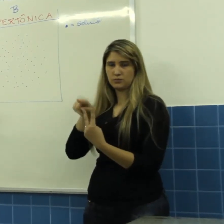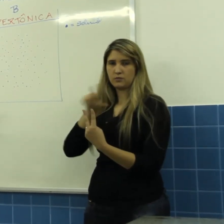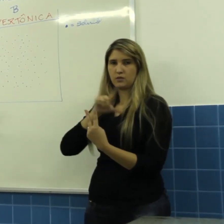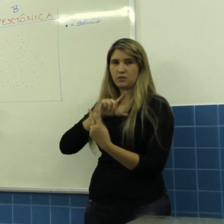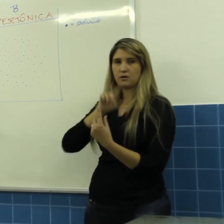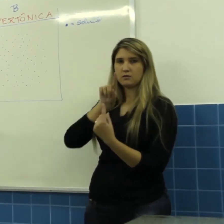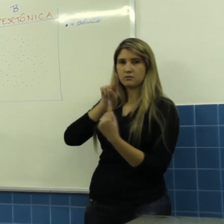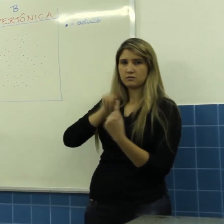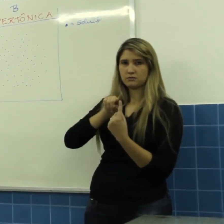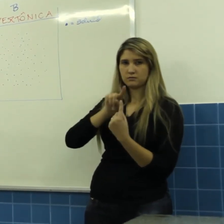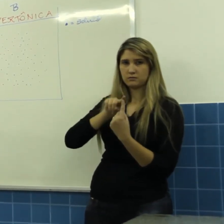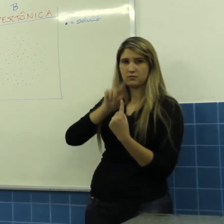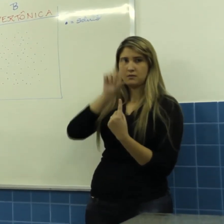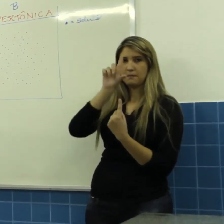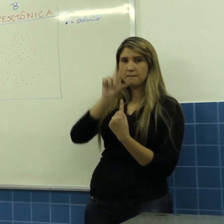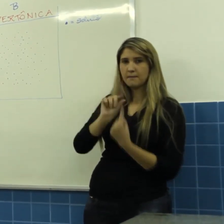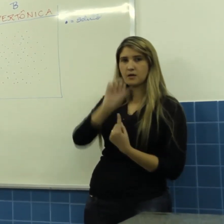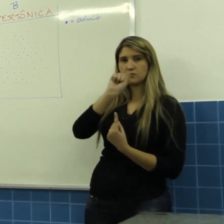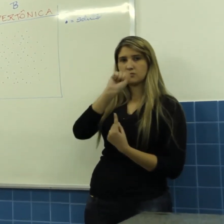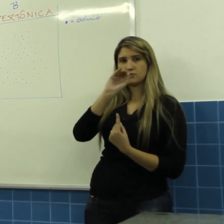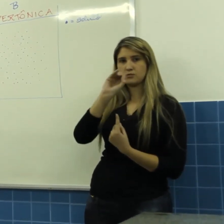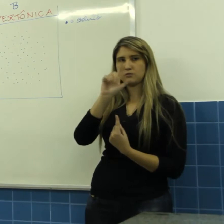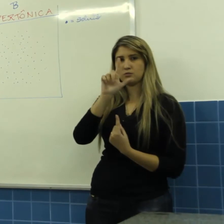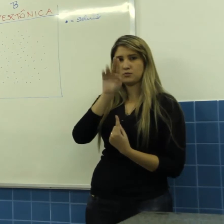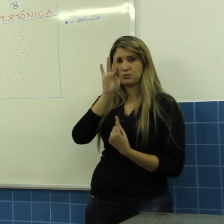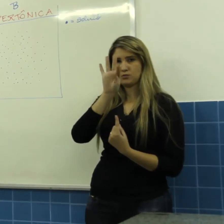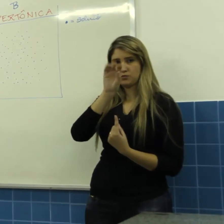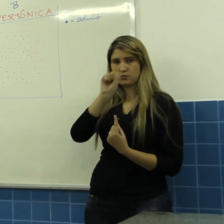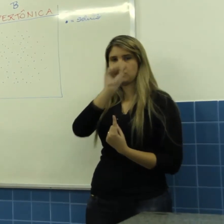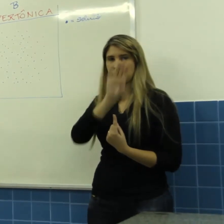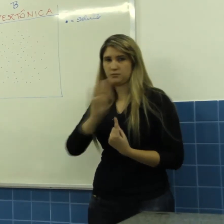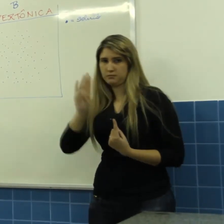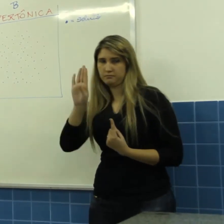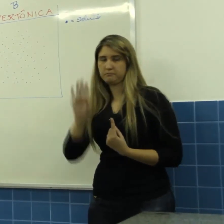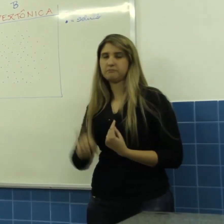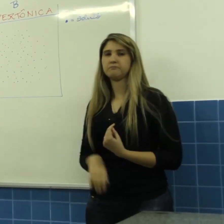que tem menos soluto,